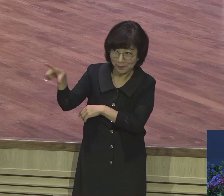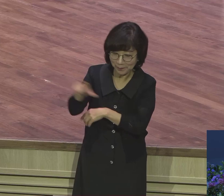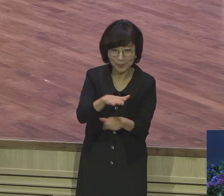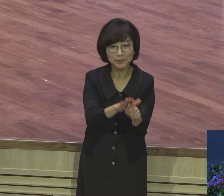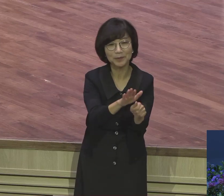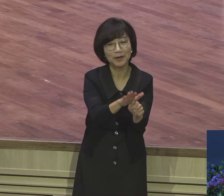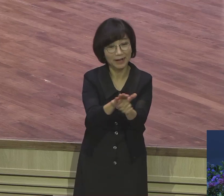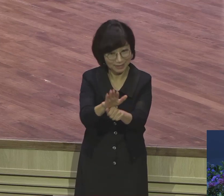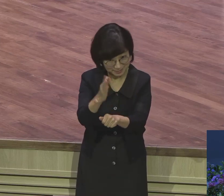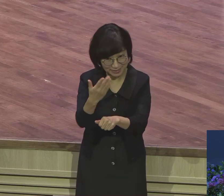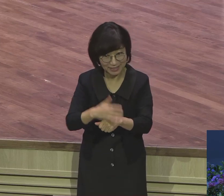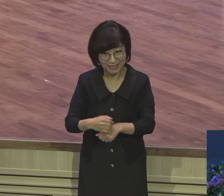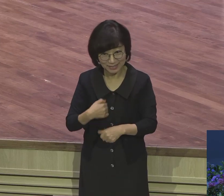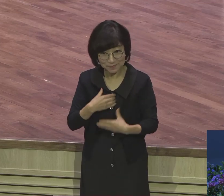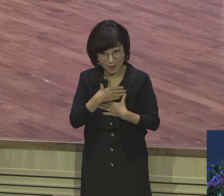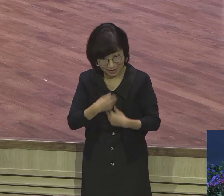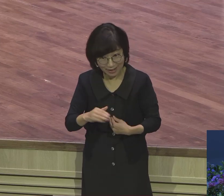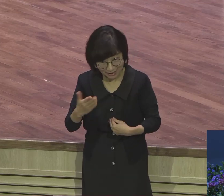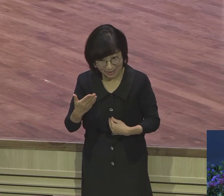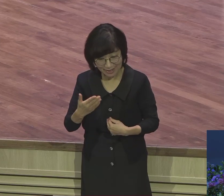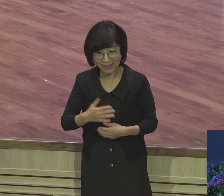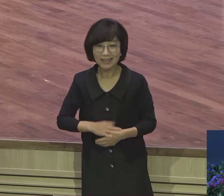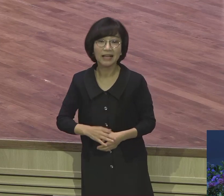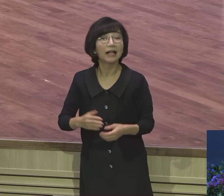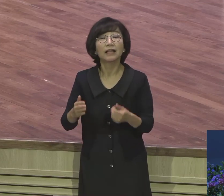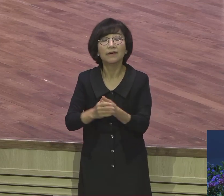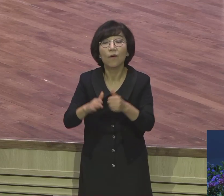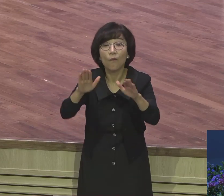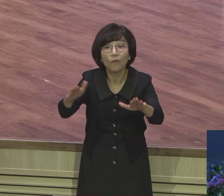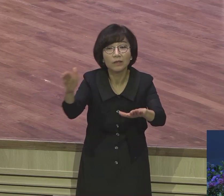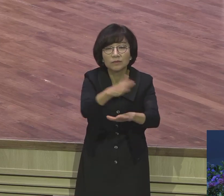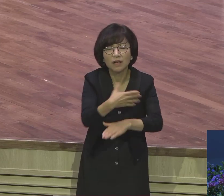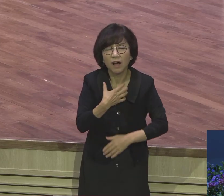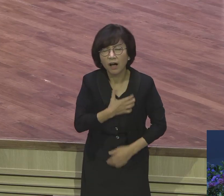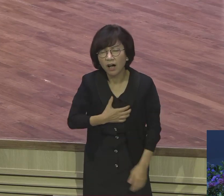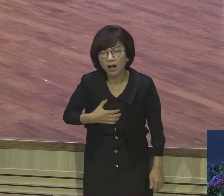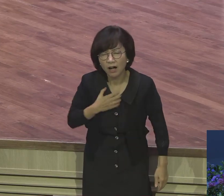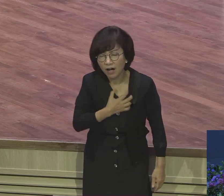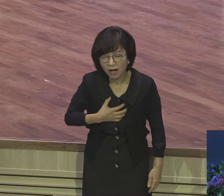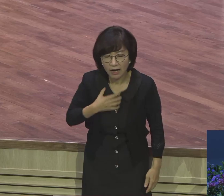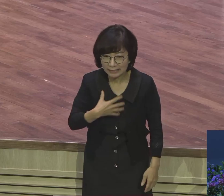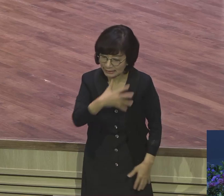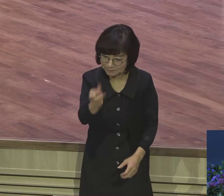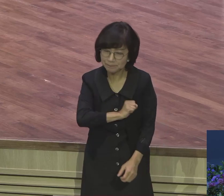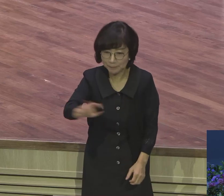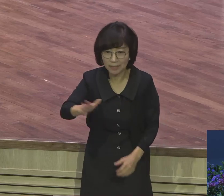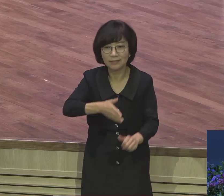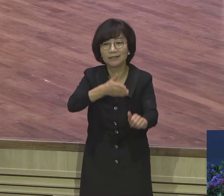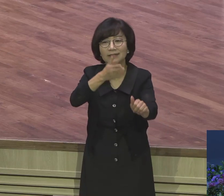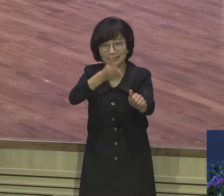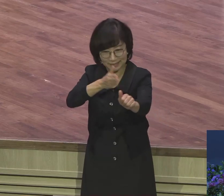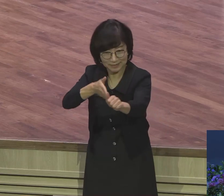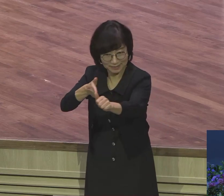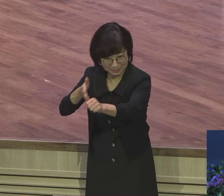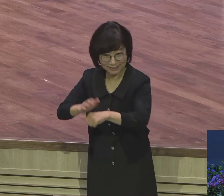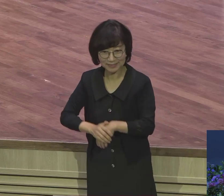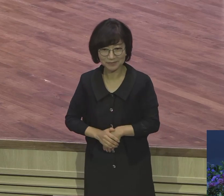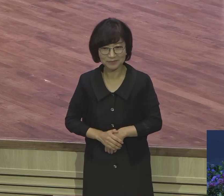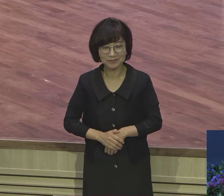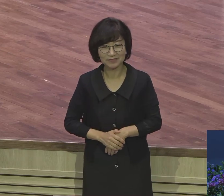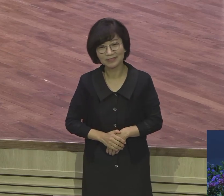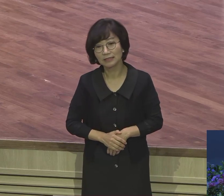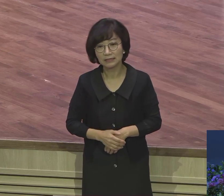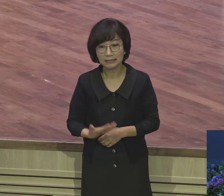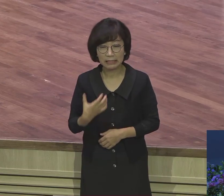여러분 오늘부터 백해무익한 근심을 하지 마시기 바랍니다. 아무 소용 없는 거예요.